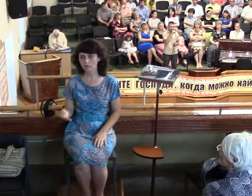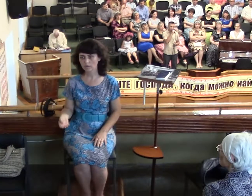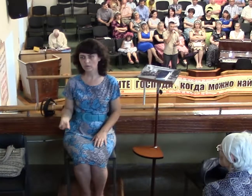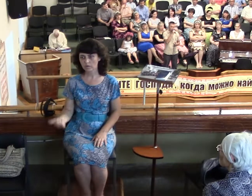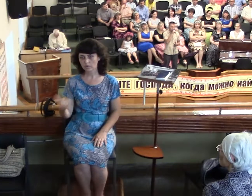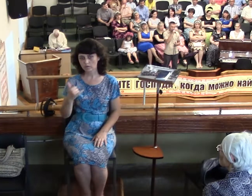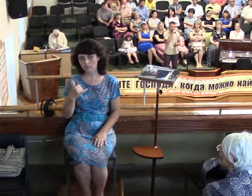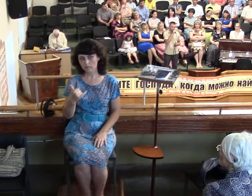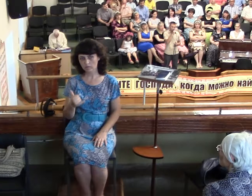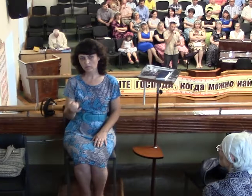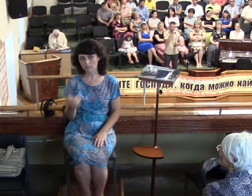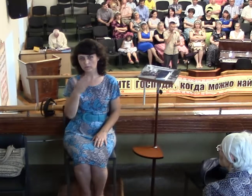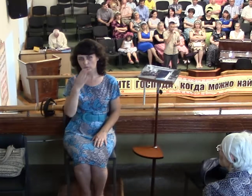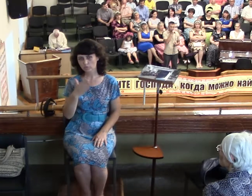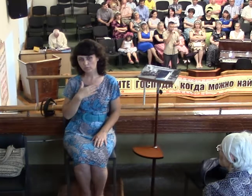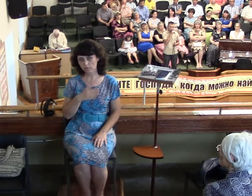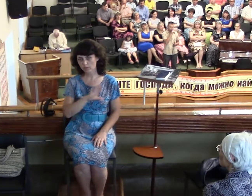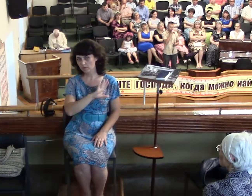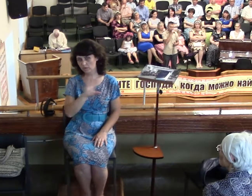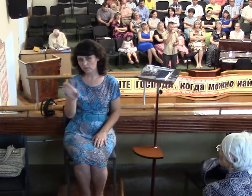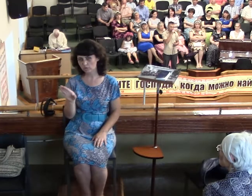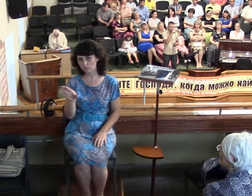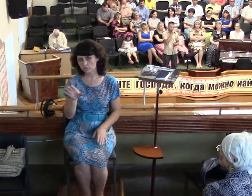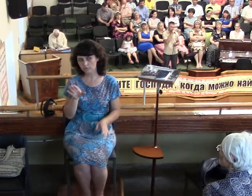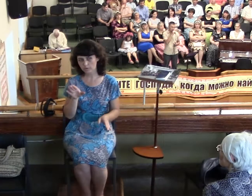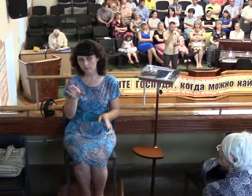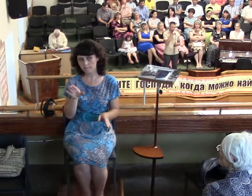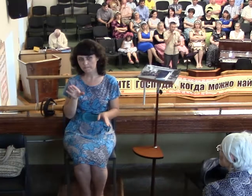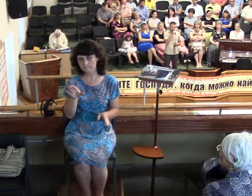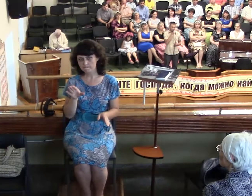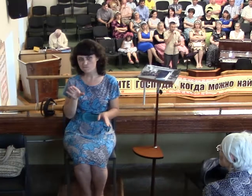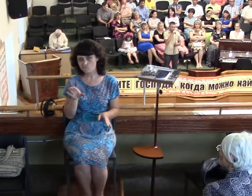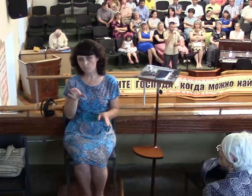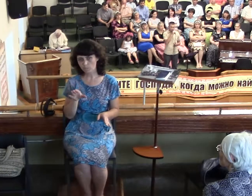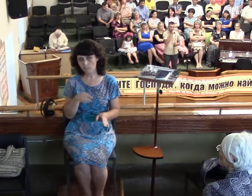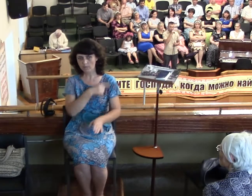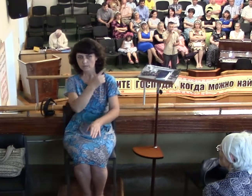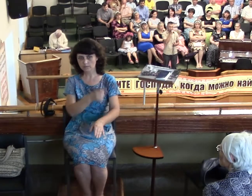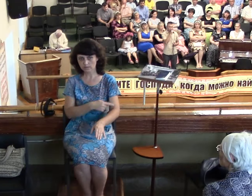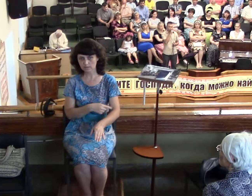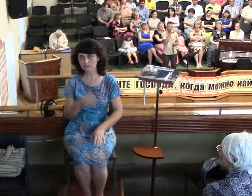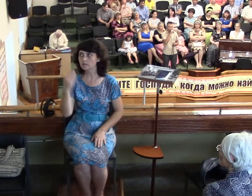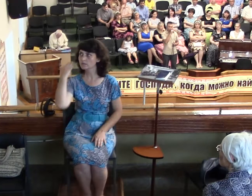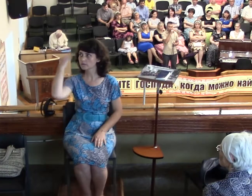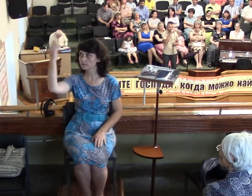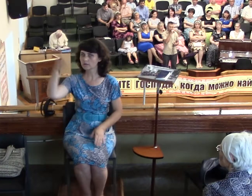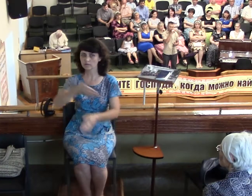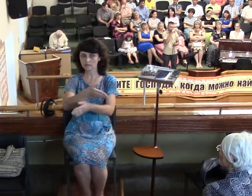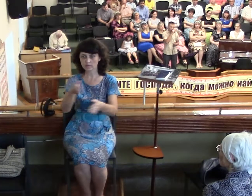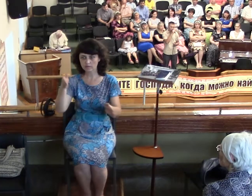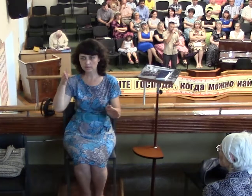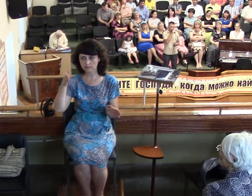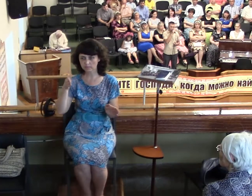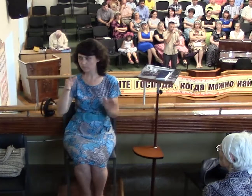Но ты научи нас. Ты нас